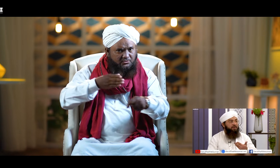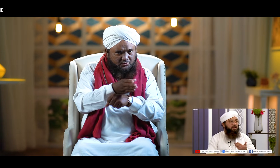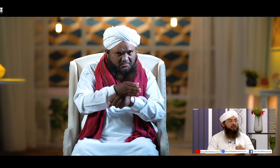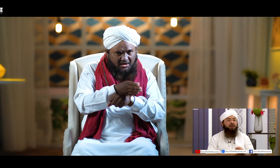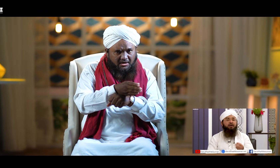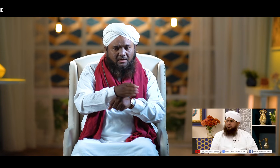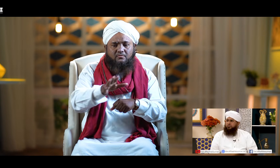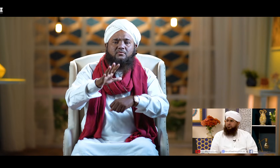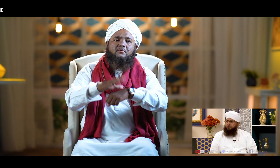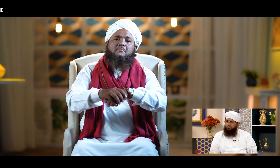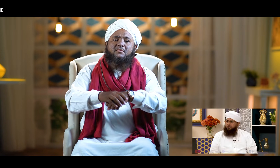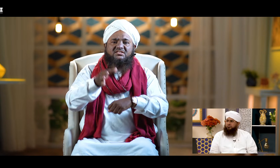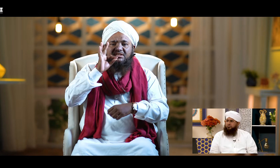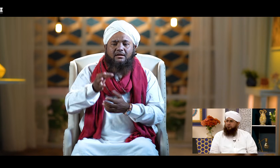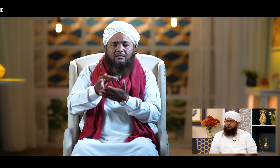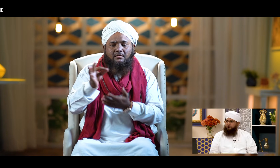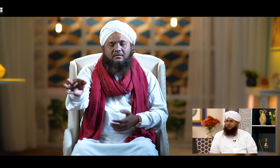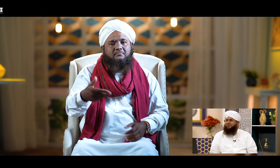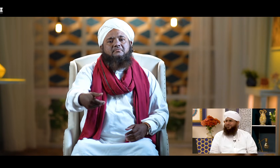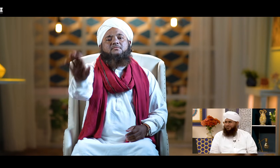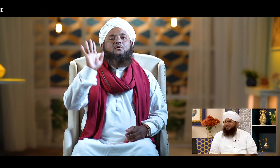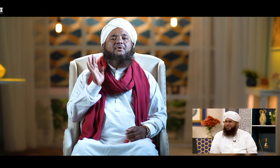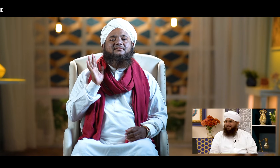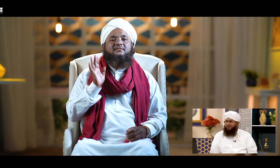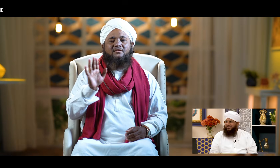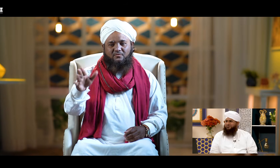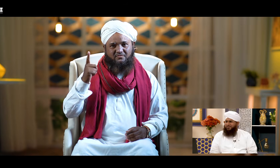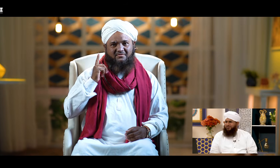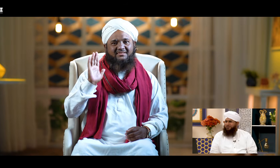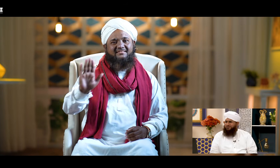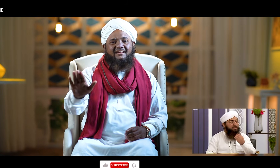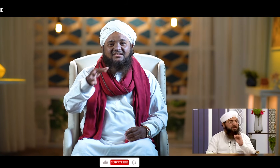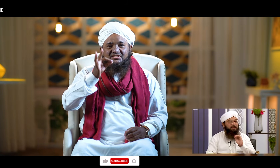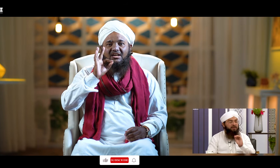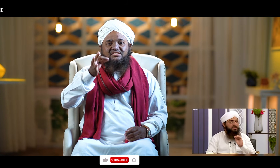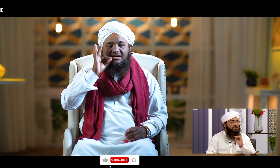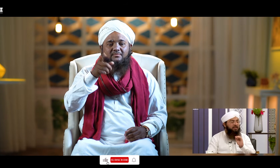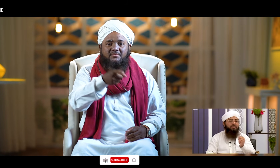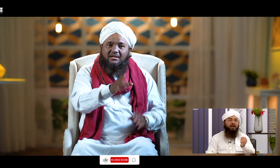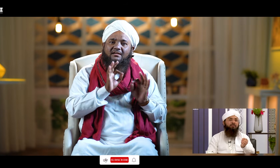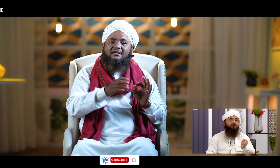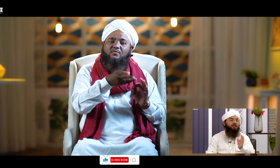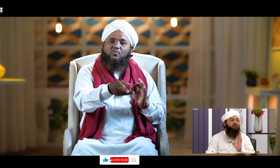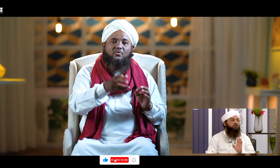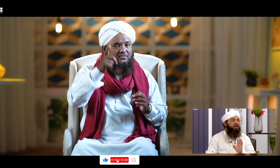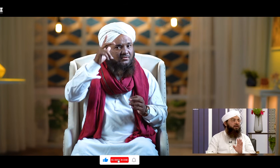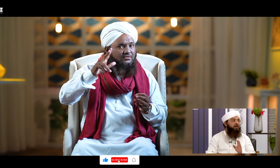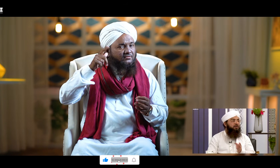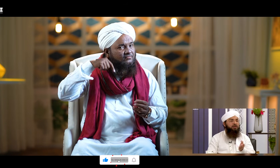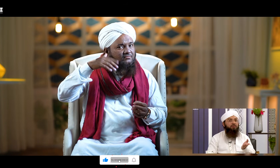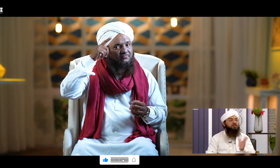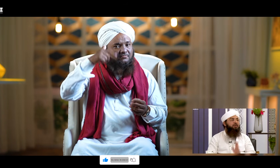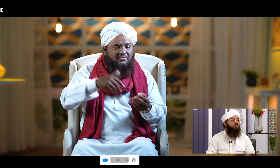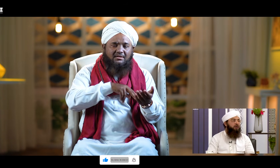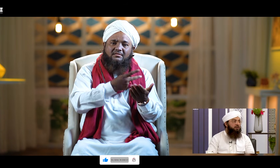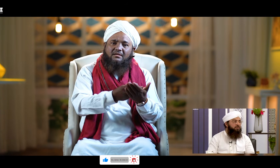چھری پھیری، آپ اس کو چائے کا کپ دے دیں، چائے پی لیں، ٹھیک ہے، ایک حال بتایا وہ چاہے پی لے، اتنی دیر میں آپ وہ جانور امید ہے کہ ٹھنڈا ہو